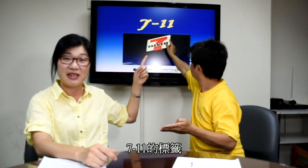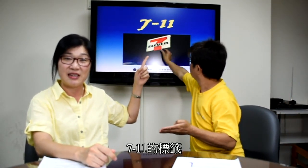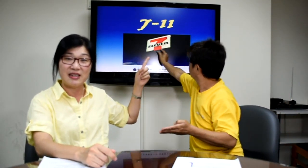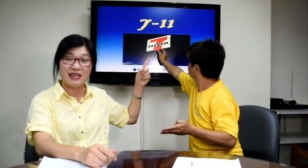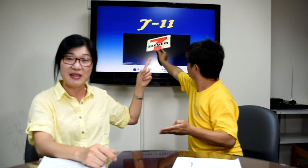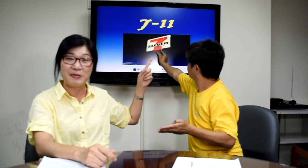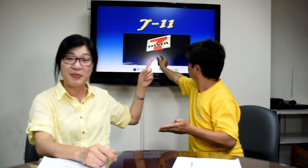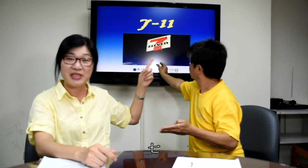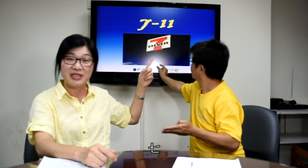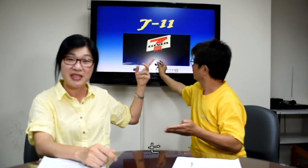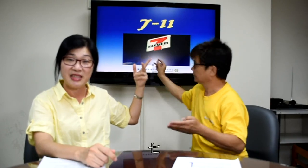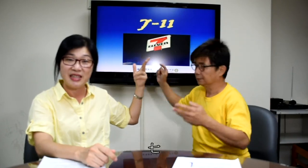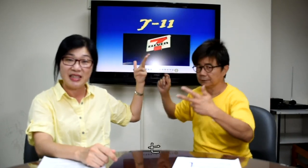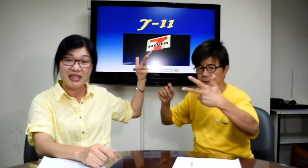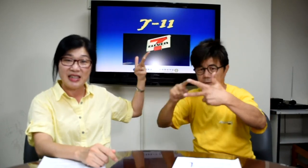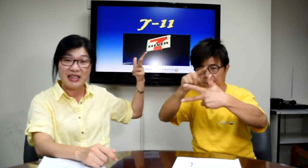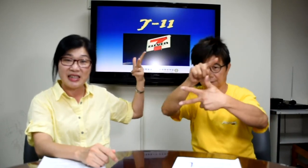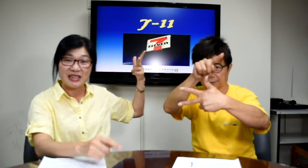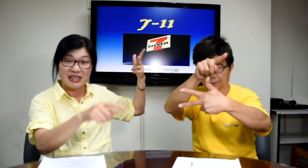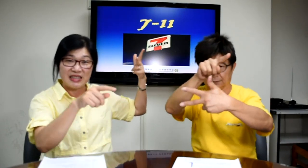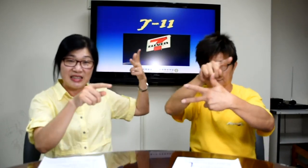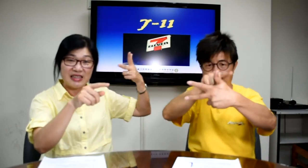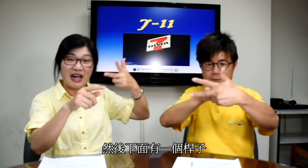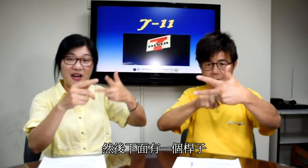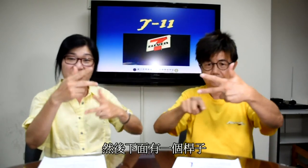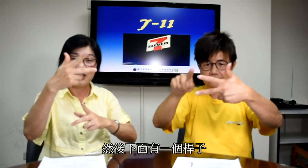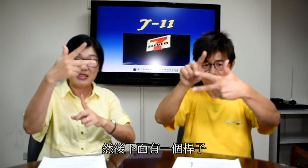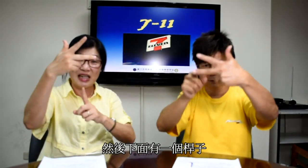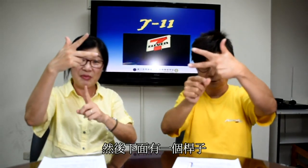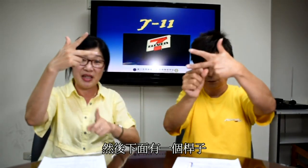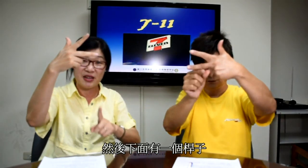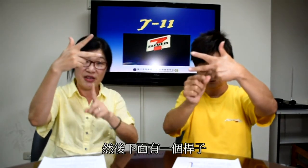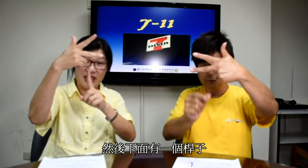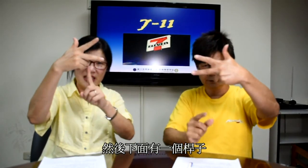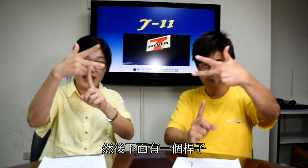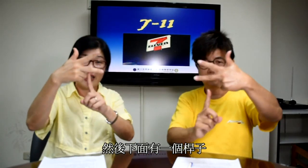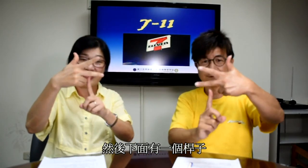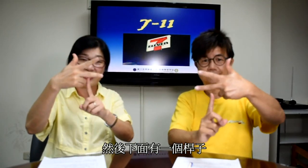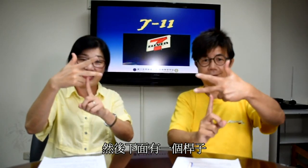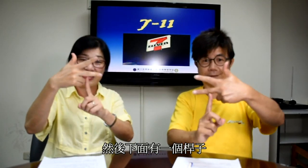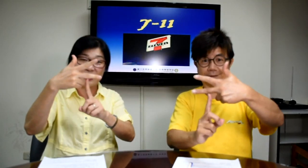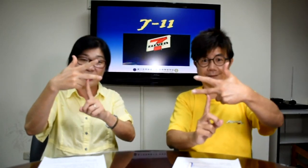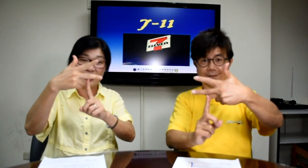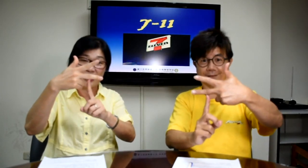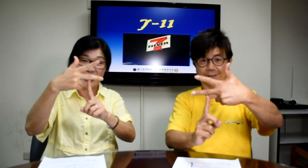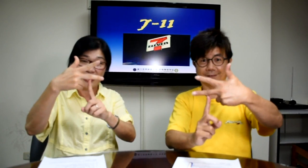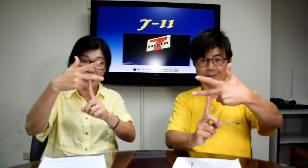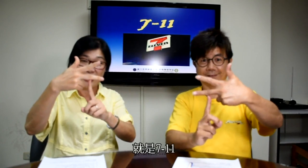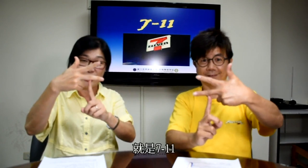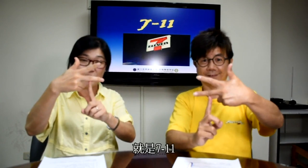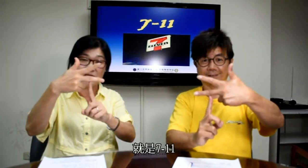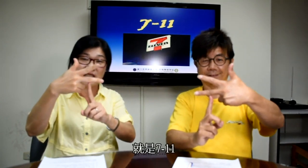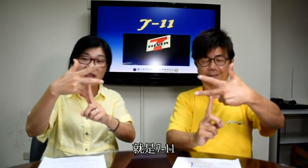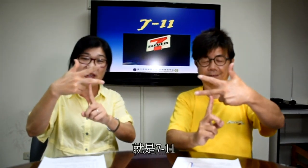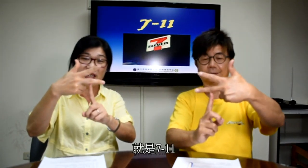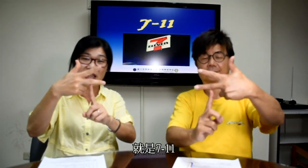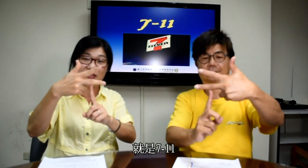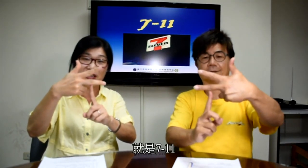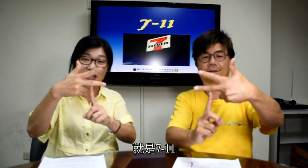签七。然后下面有一根杆子，就是 7-Eleven，